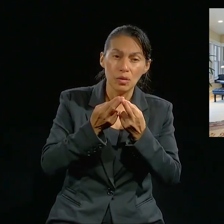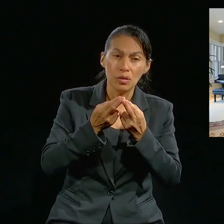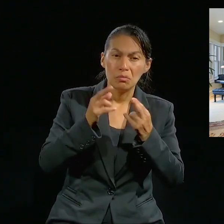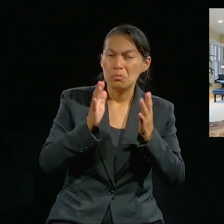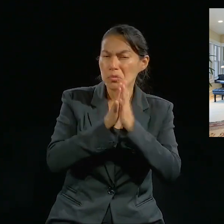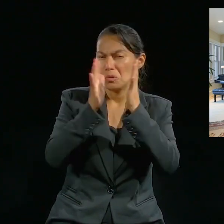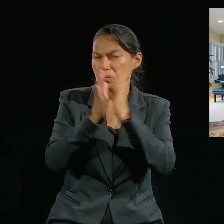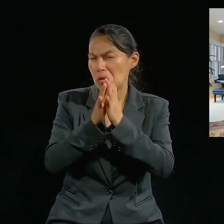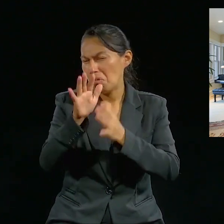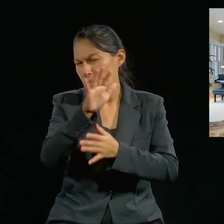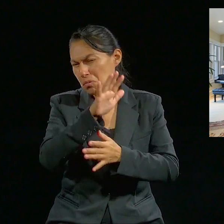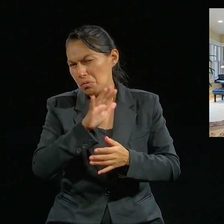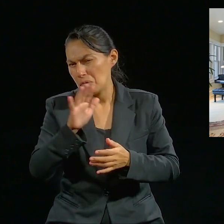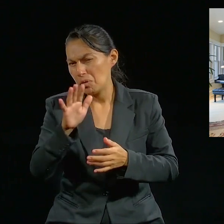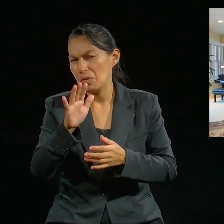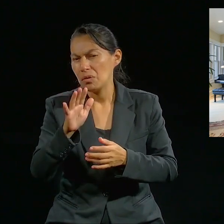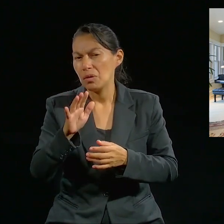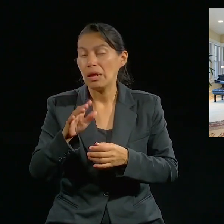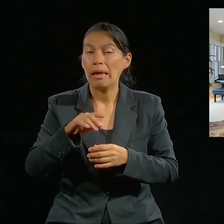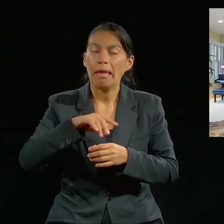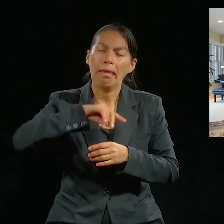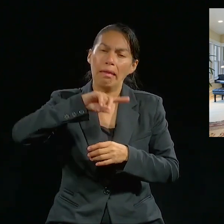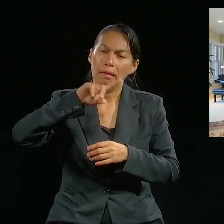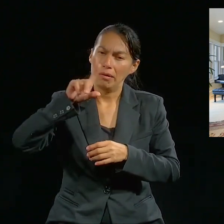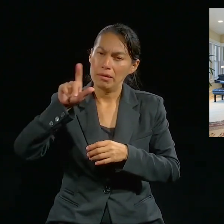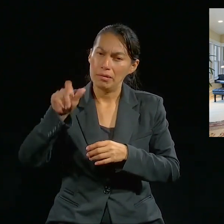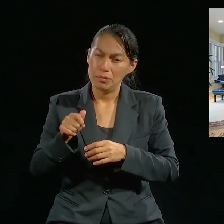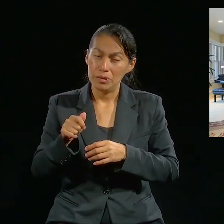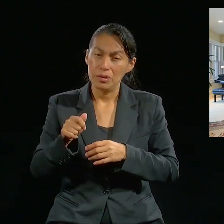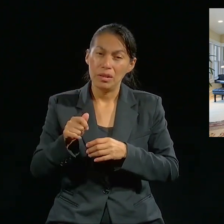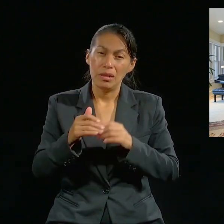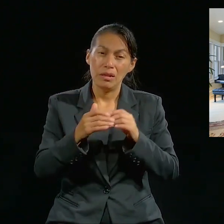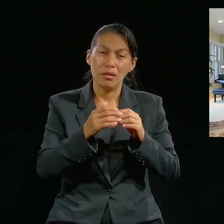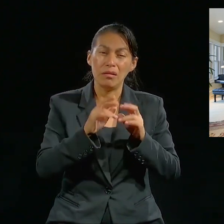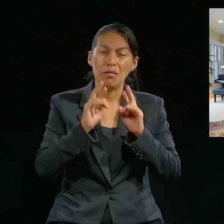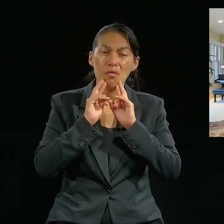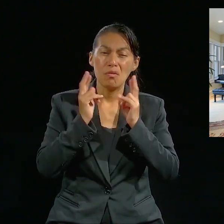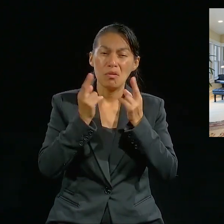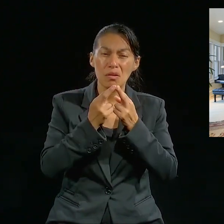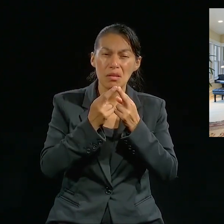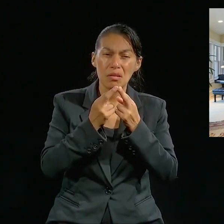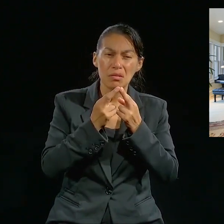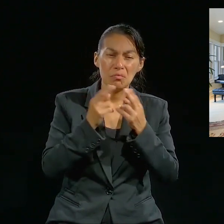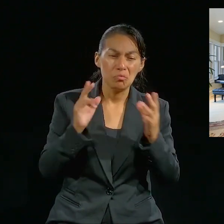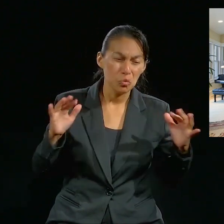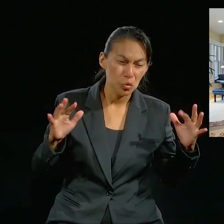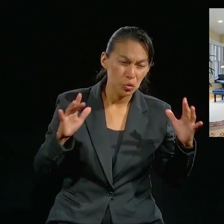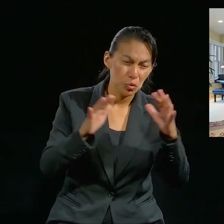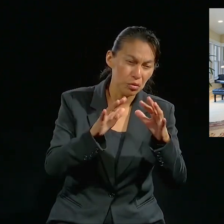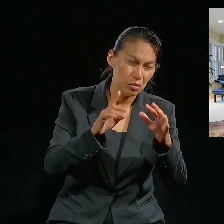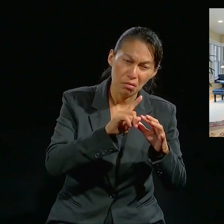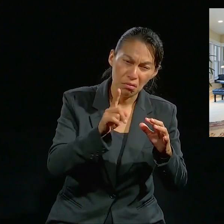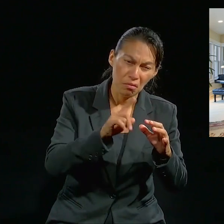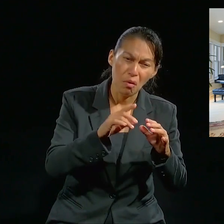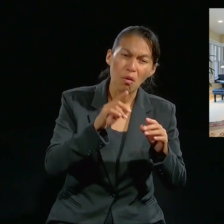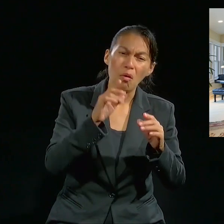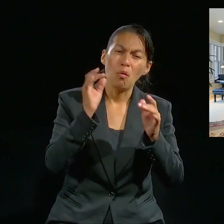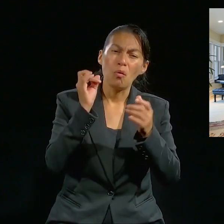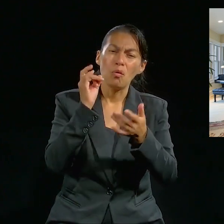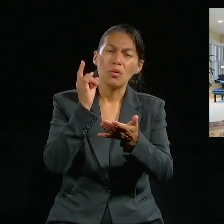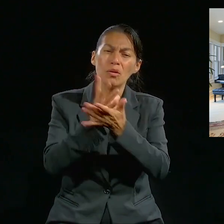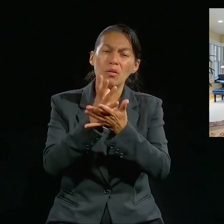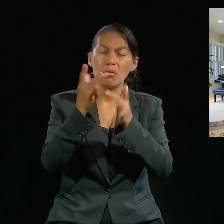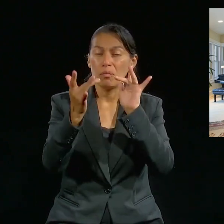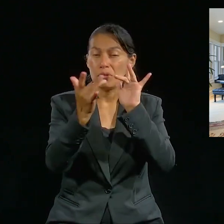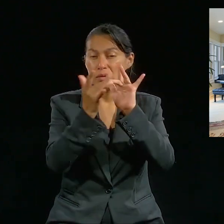reuniones que se tenían, cuando después llegó la pandemia y las reuniones virtuales que se hacían. Y tener esos momentos y ver cómo